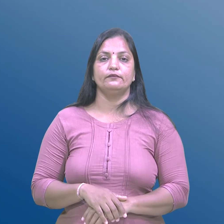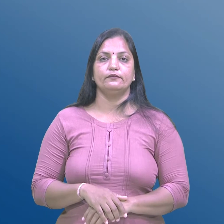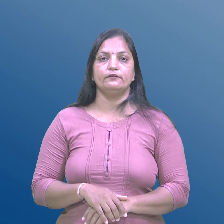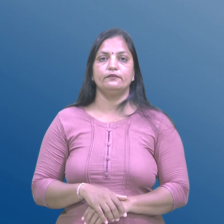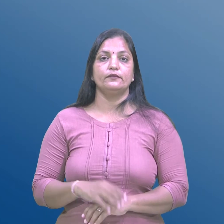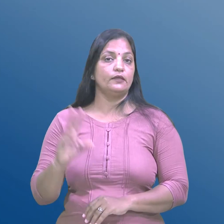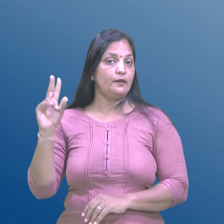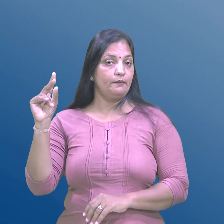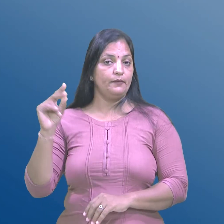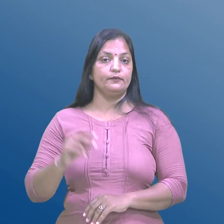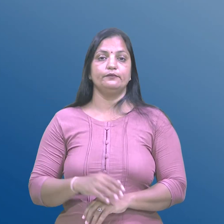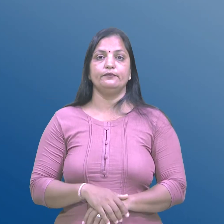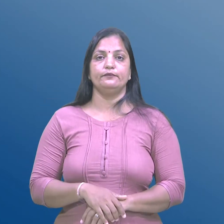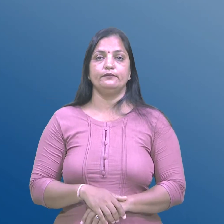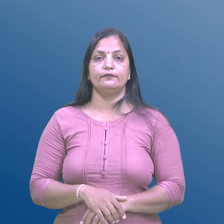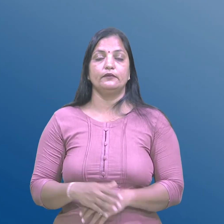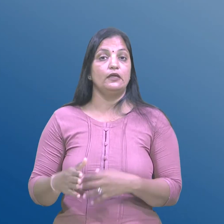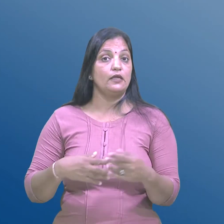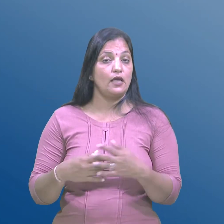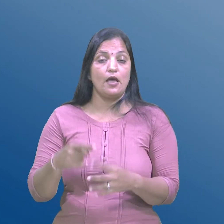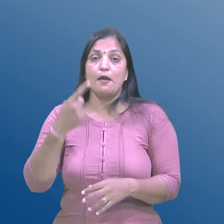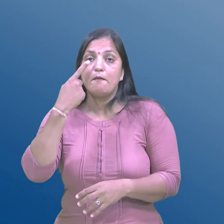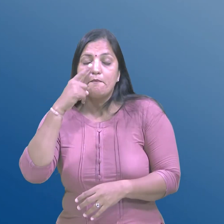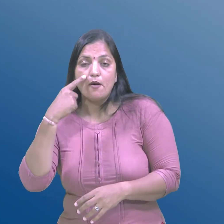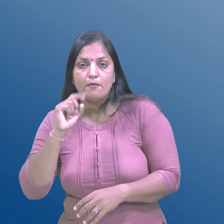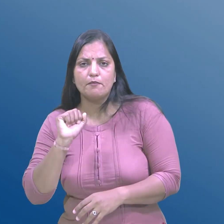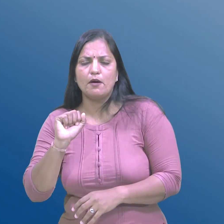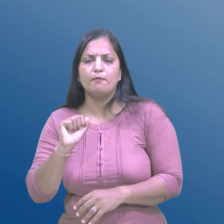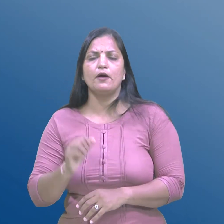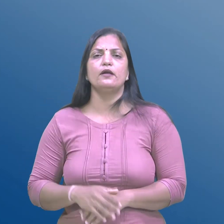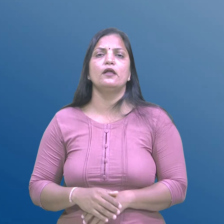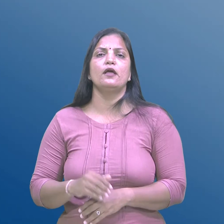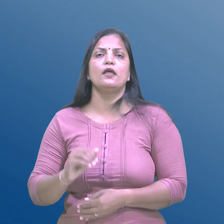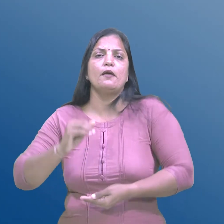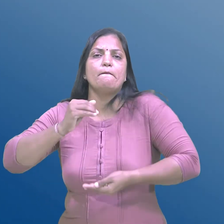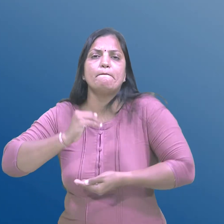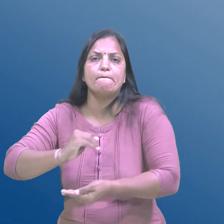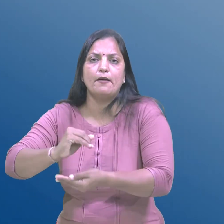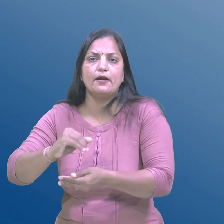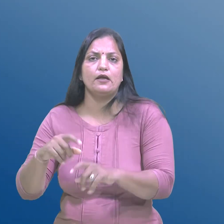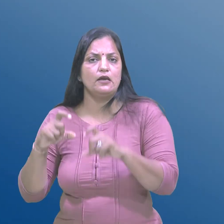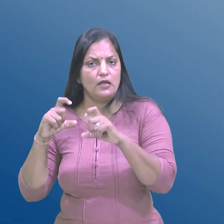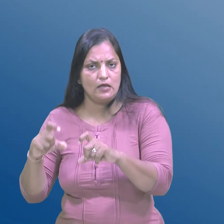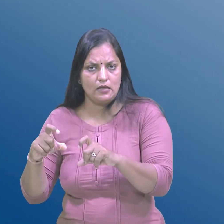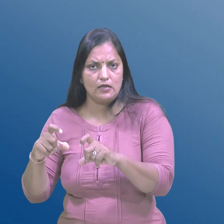બીજું, જ્યાં માતા પિતા પોતાના વિકલાંગતા ધરાવતા બાળકની સાર સંભાળ લેવા સક્ષમ નથી,